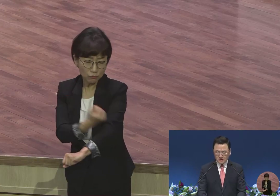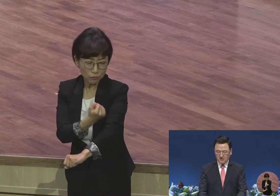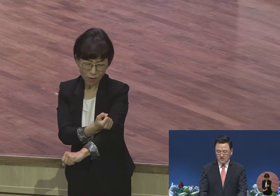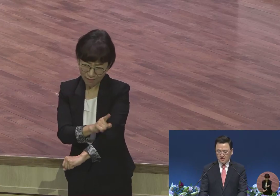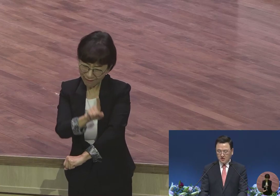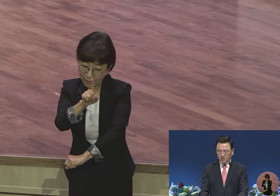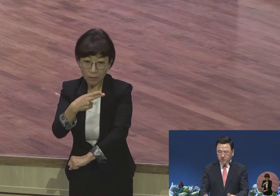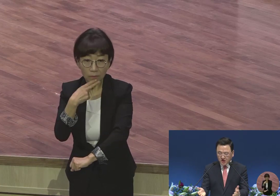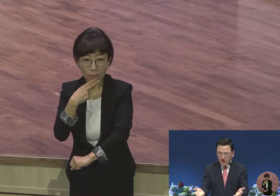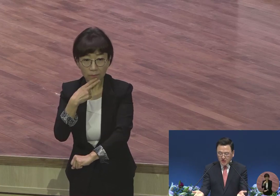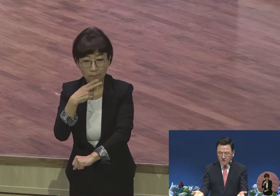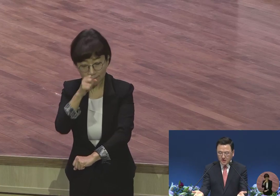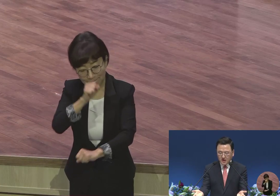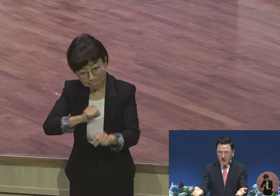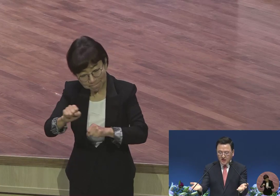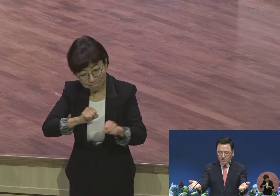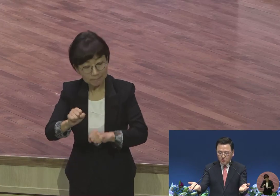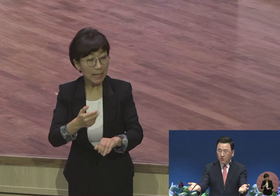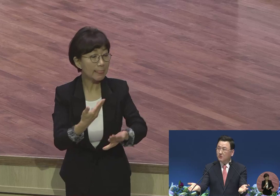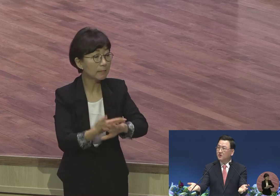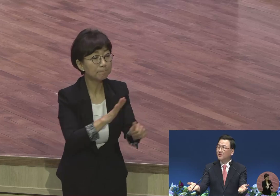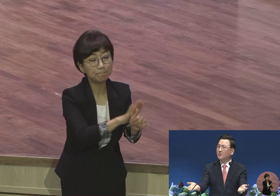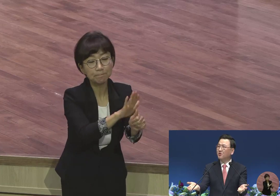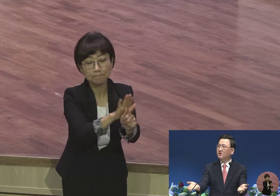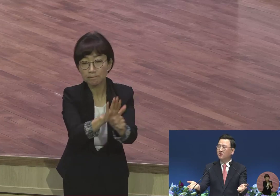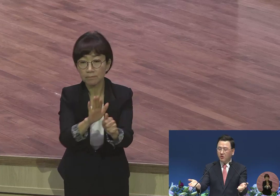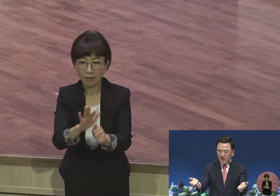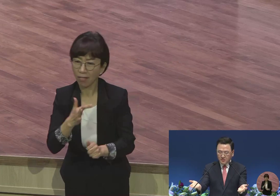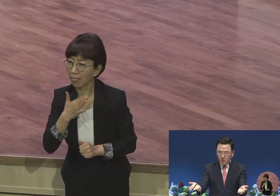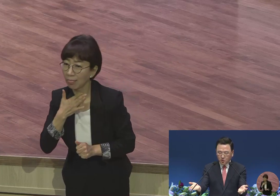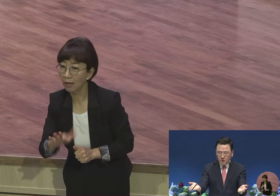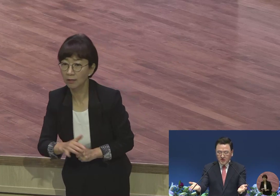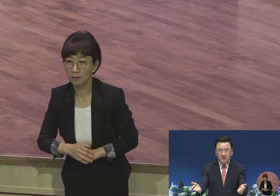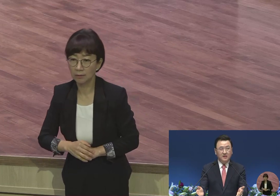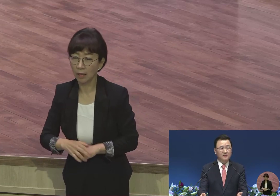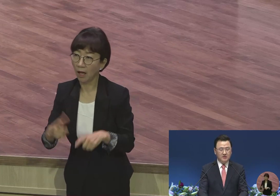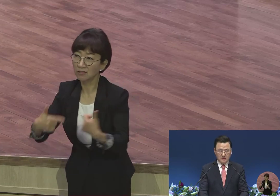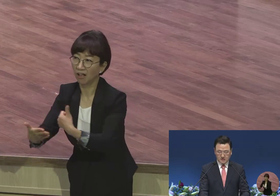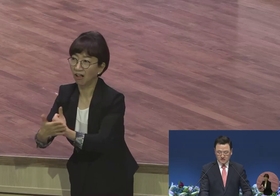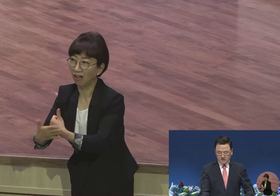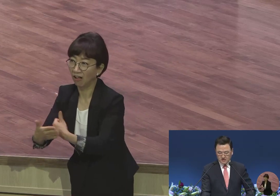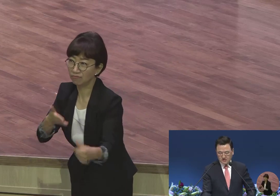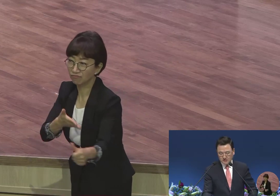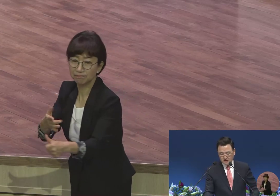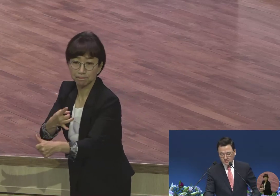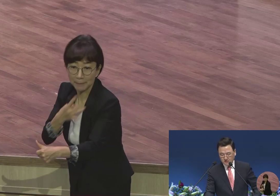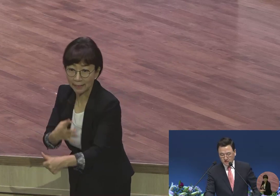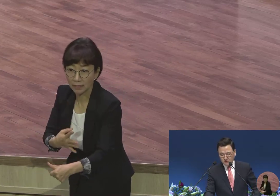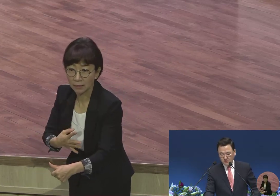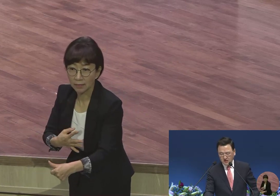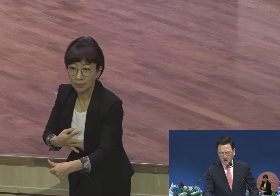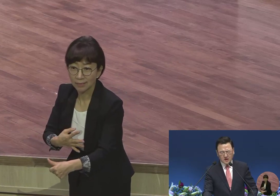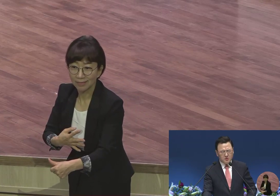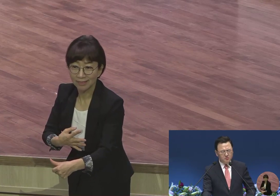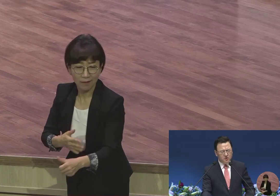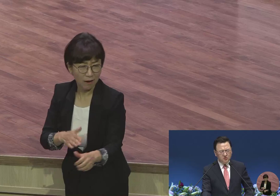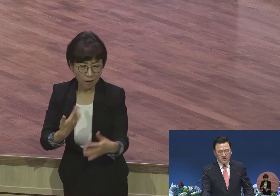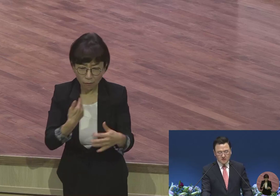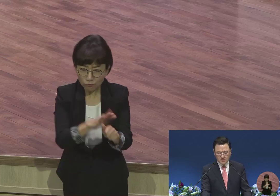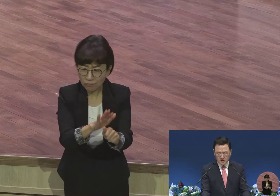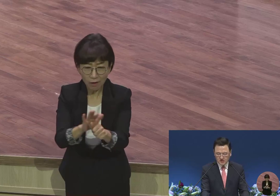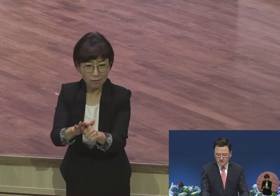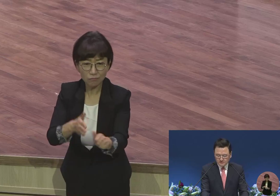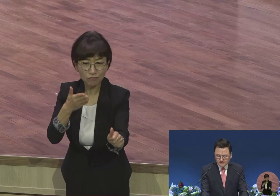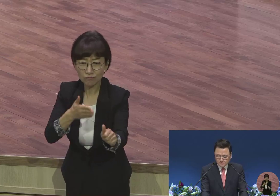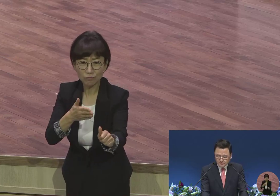선한 게 있어요. 구제를 해봤습니까? 남을 도와줬습니까? 평생 동안 남의 도움을 받은 사람인데. 그런데 하나님은